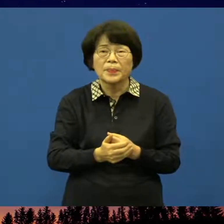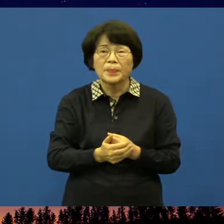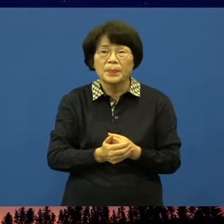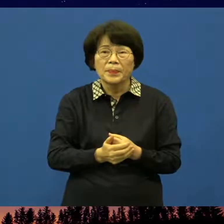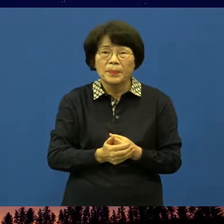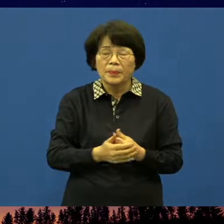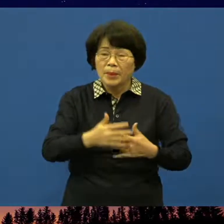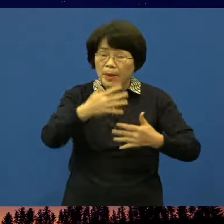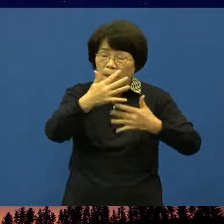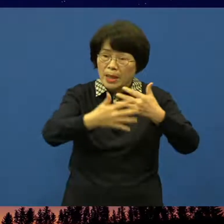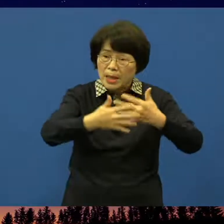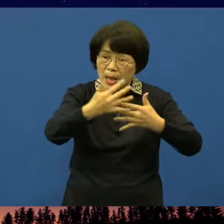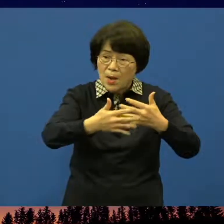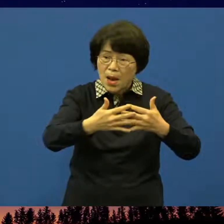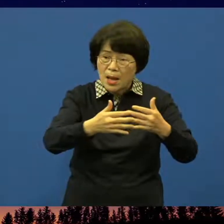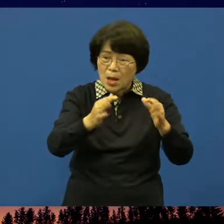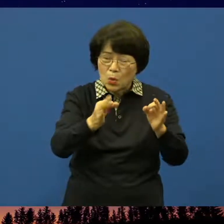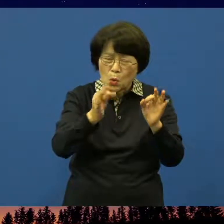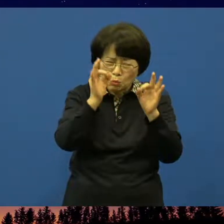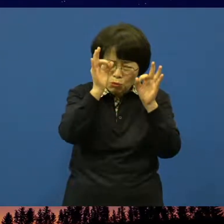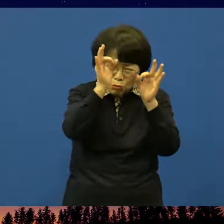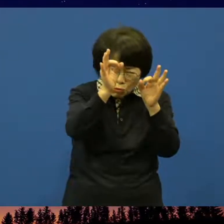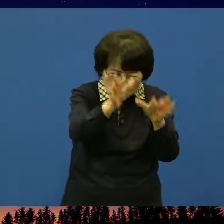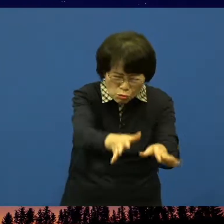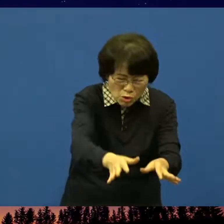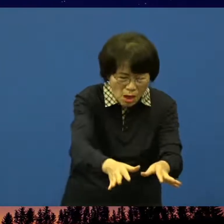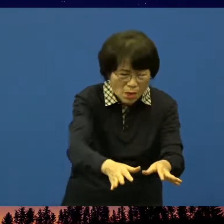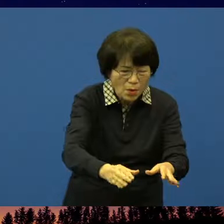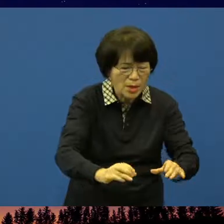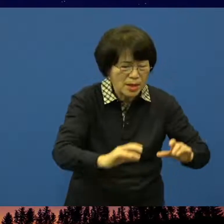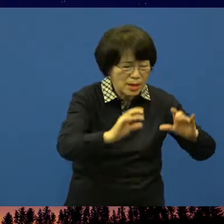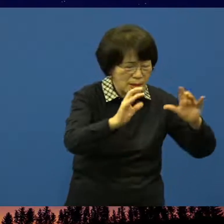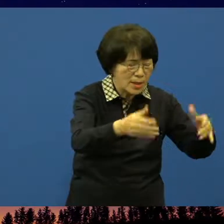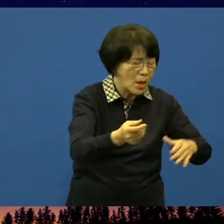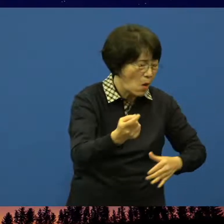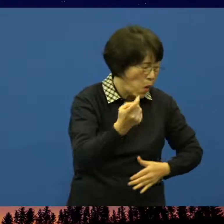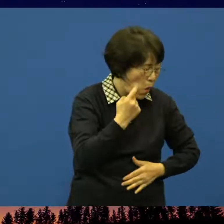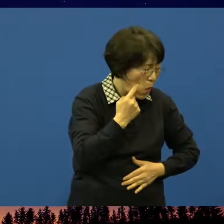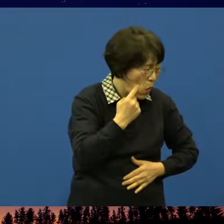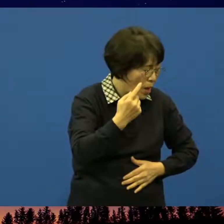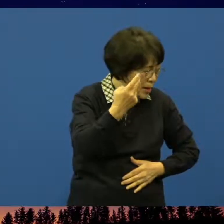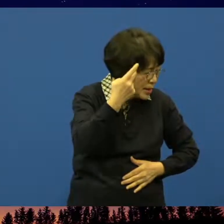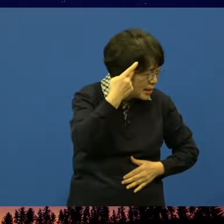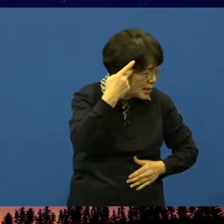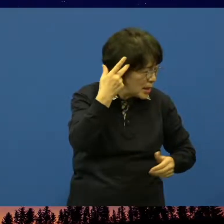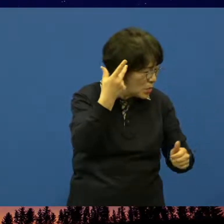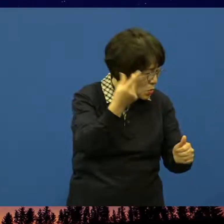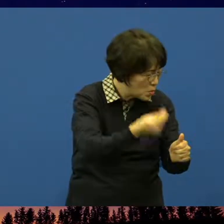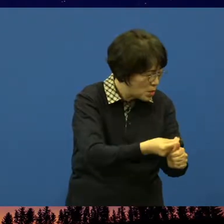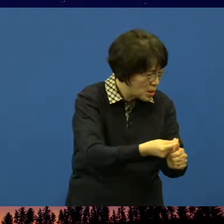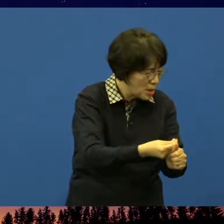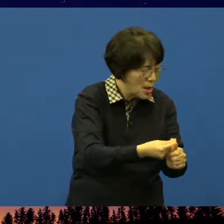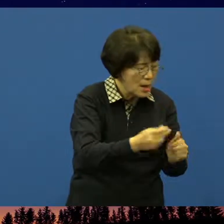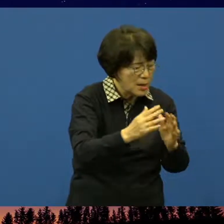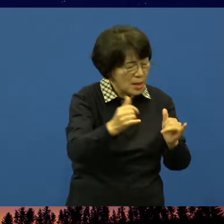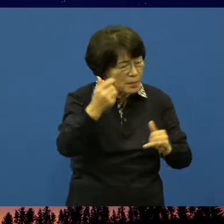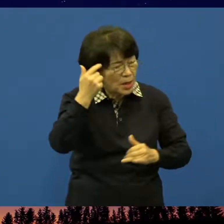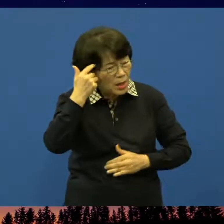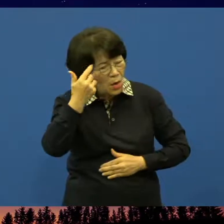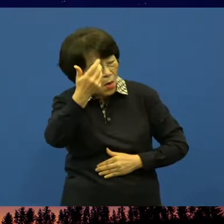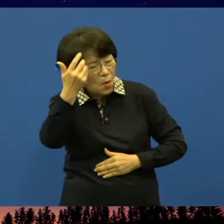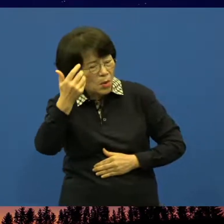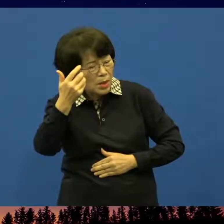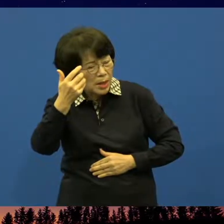거기는 어마어마한 돈을 투자하고 어마어마한 이 시대의 거짓된 사상을 집어넣어서 사람들의 영혼을 막 흔들어 놓는.